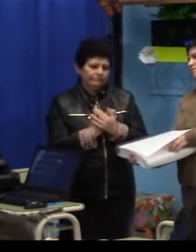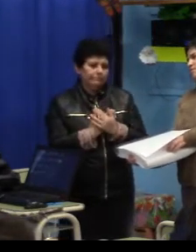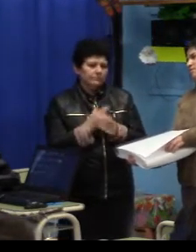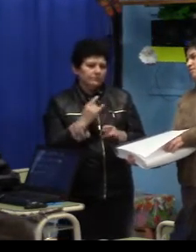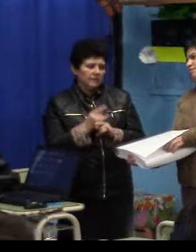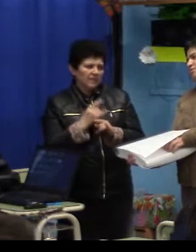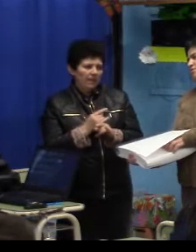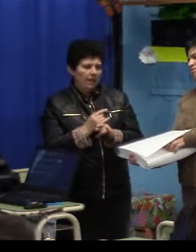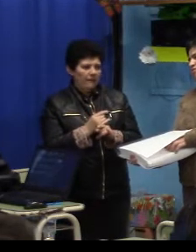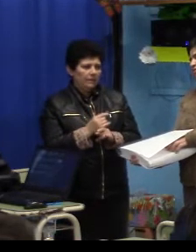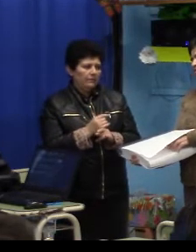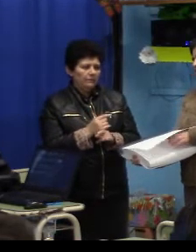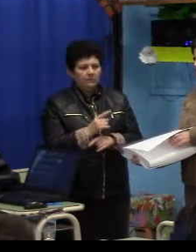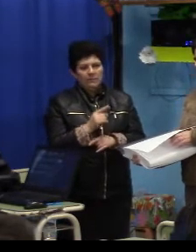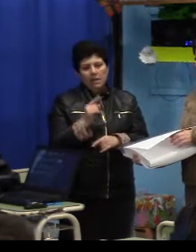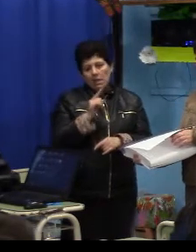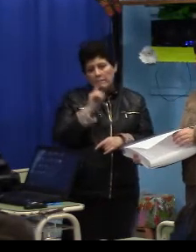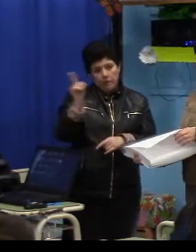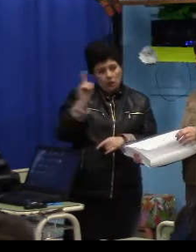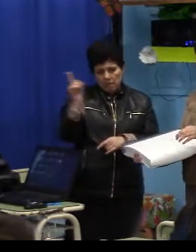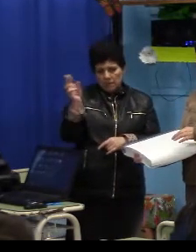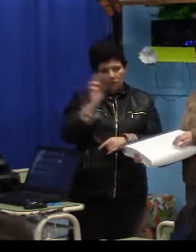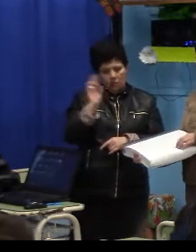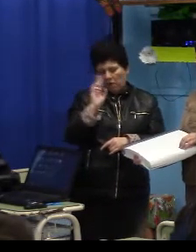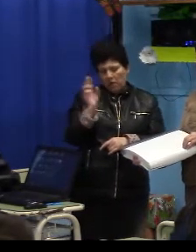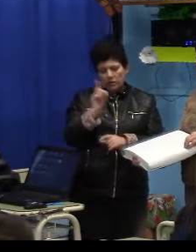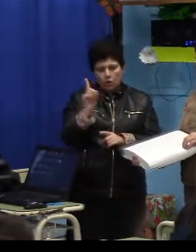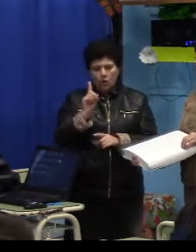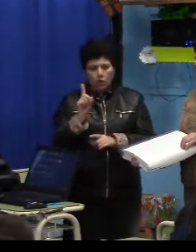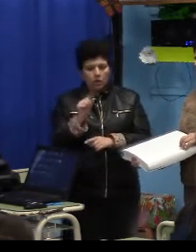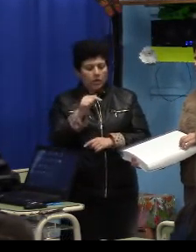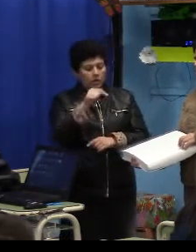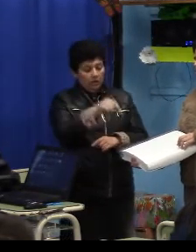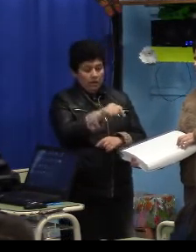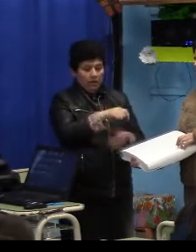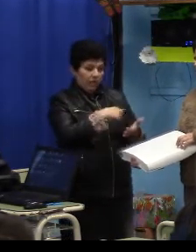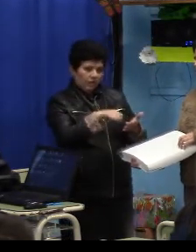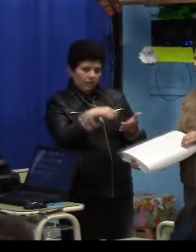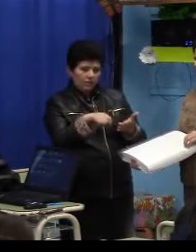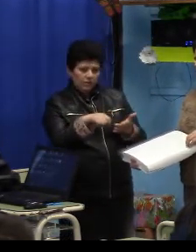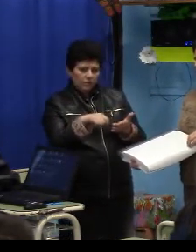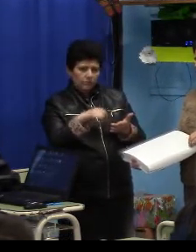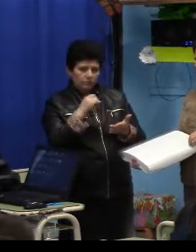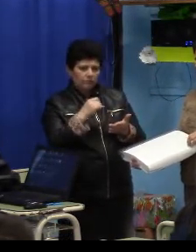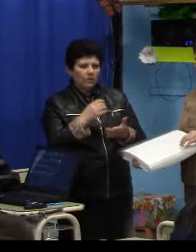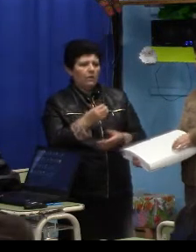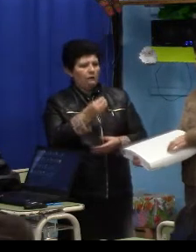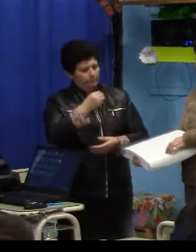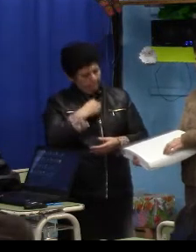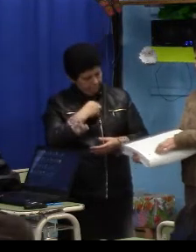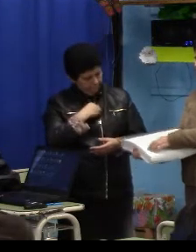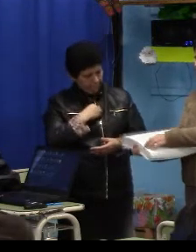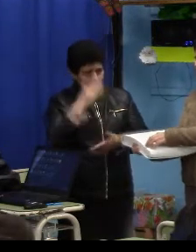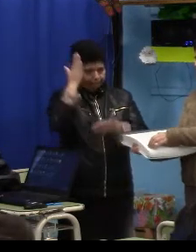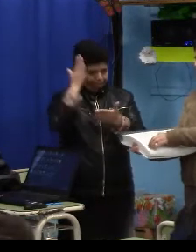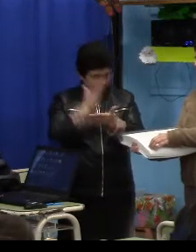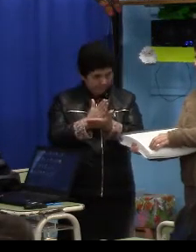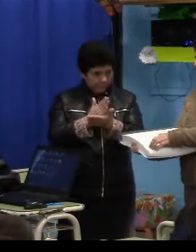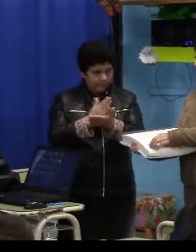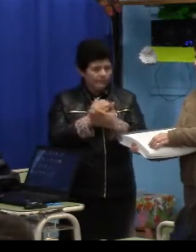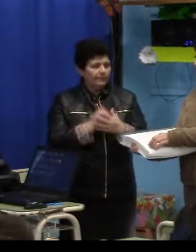tiempo. Pero ella no. Ella tuvo otra actitud. Y a mí me parece muy